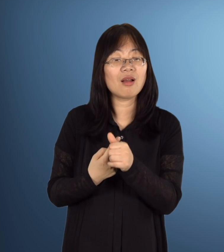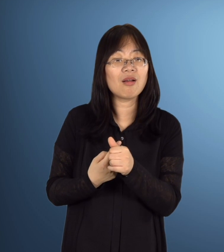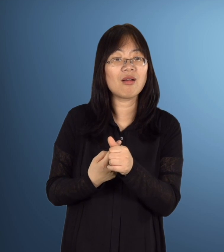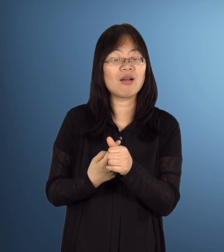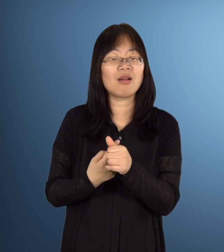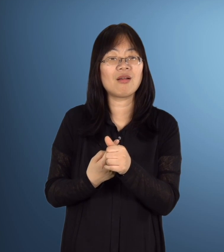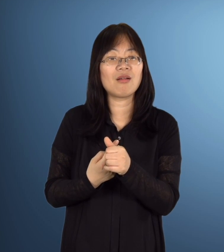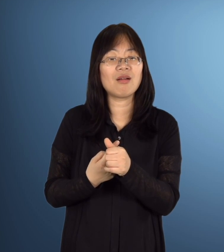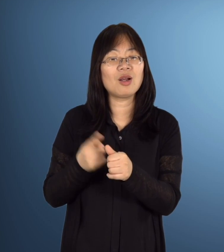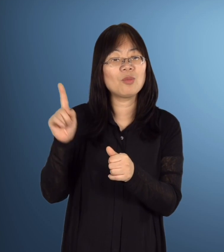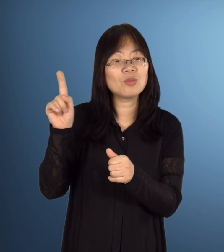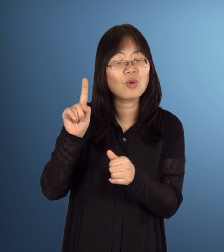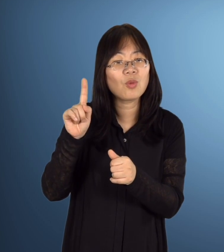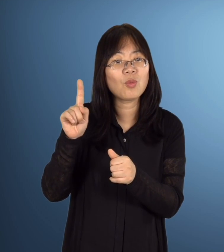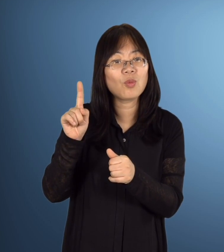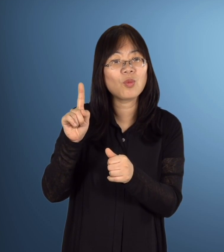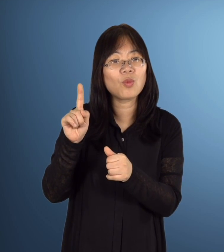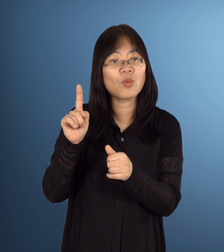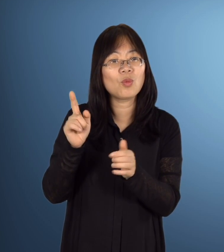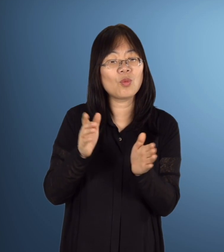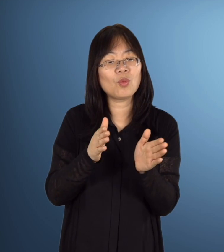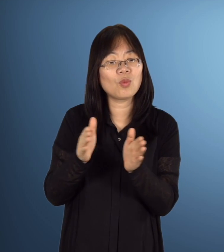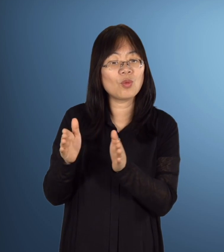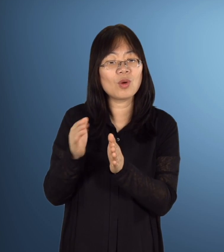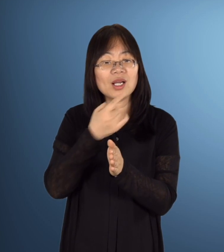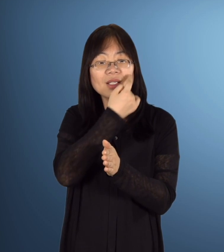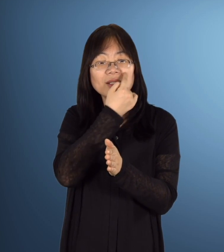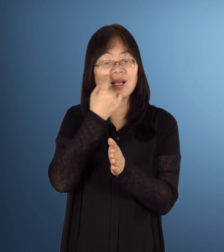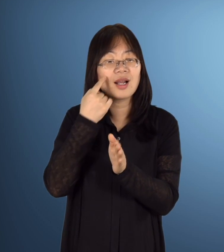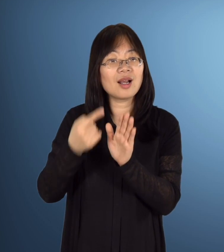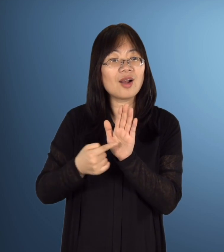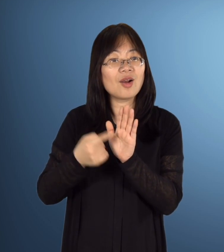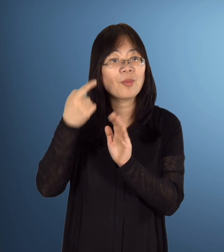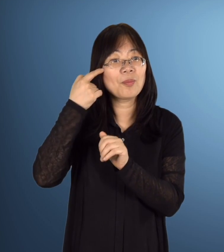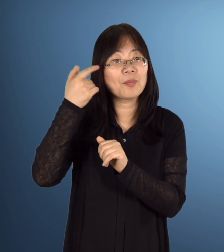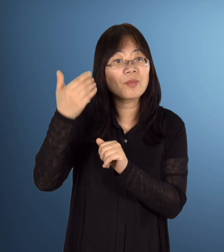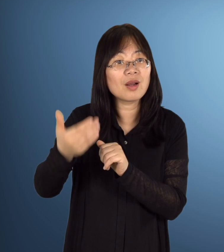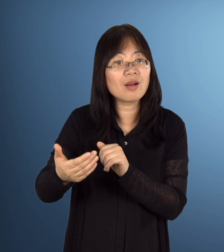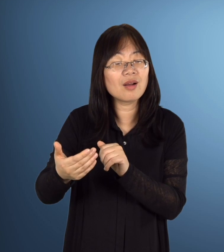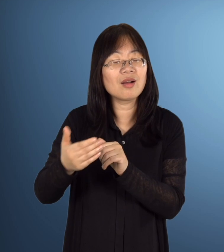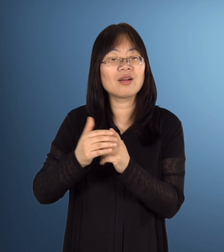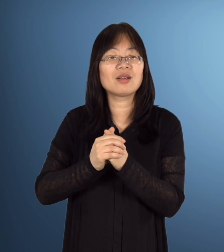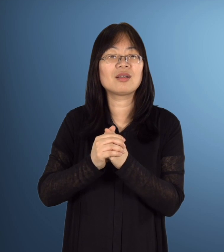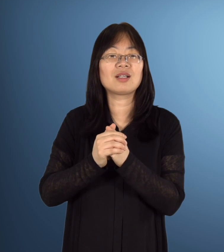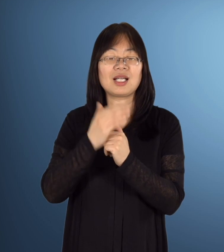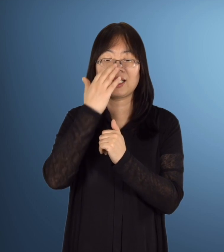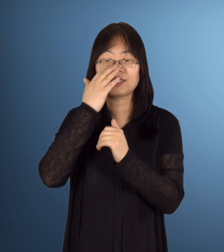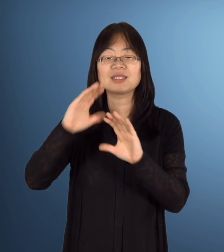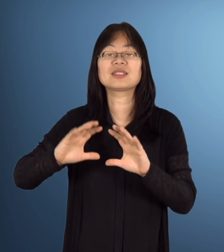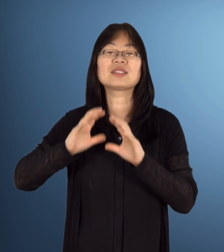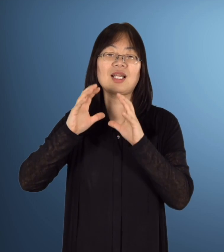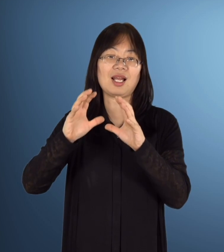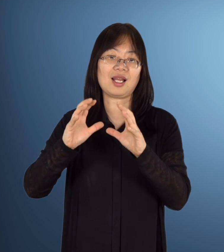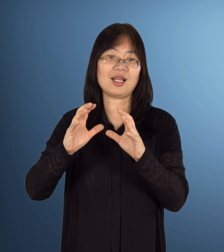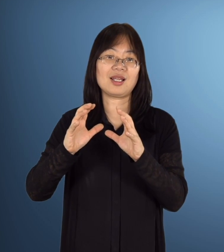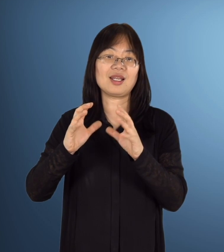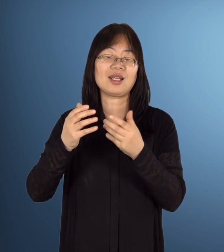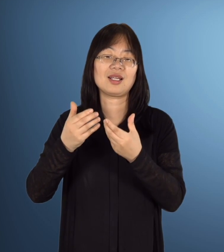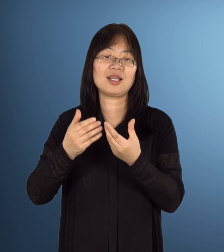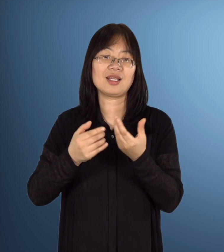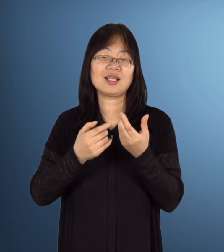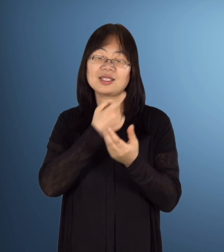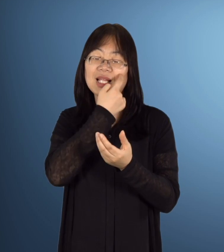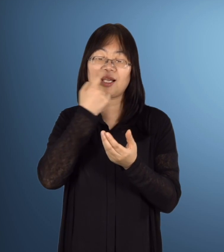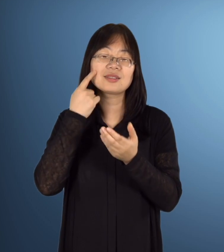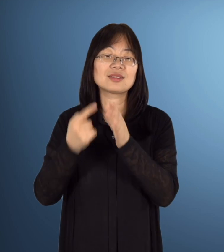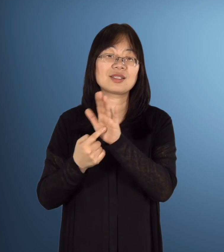자연스럽게 무엇을 유비하는 상징으로 금방 이해가 되죠? 이스라엘을 얘기합니다. 이스라엘.